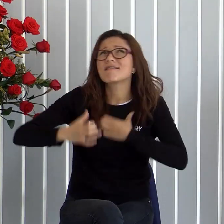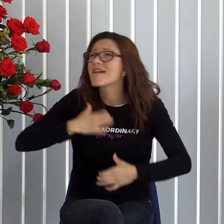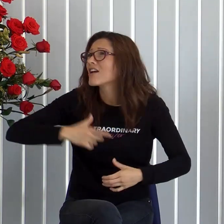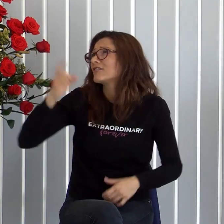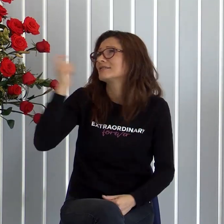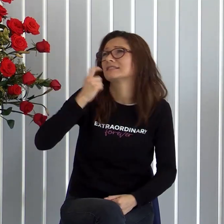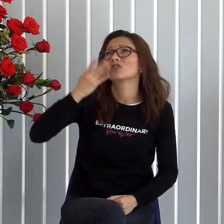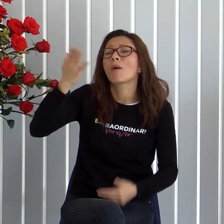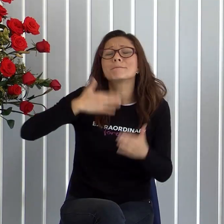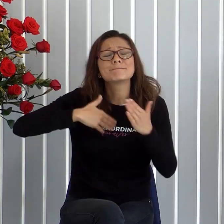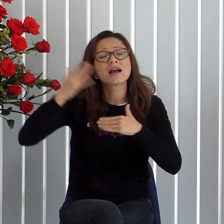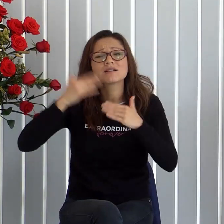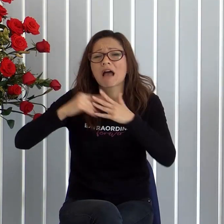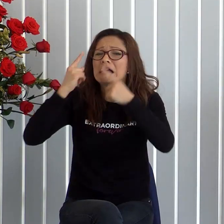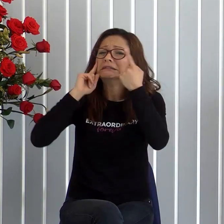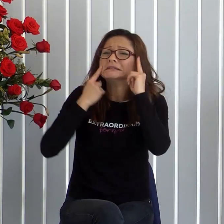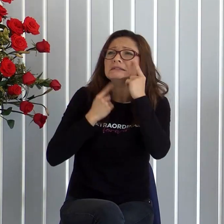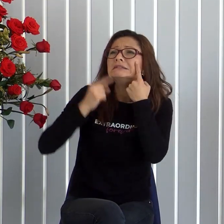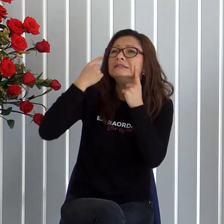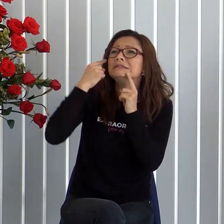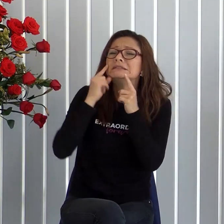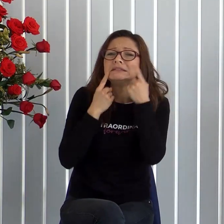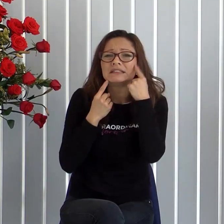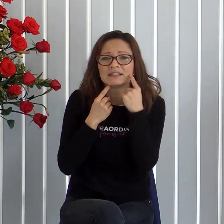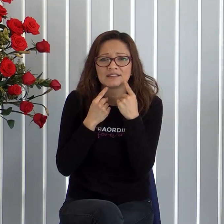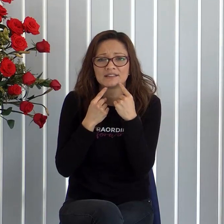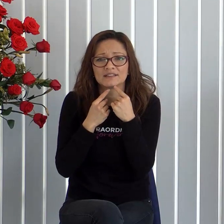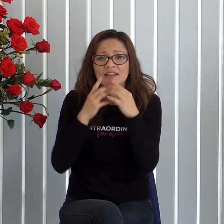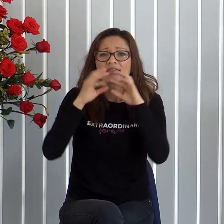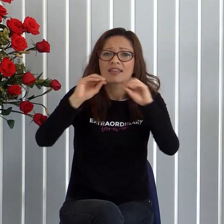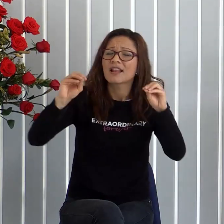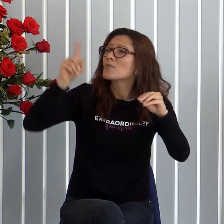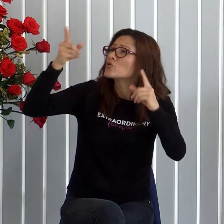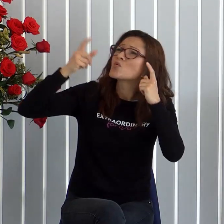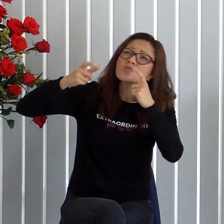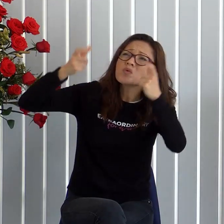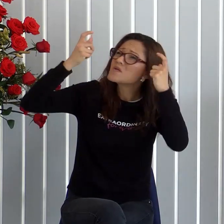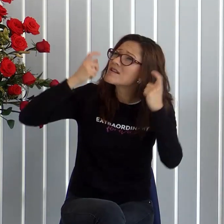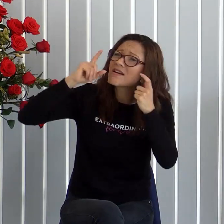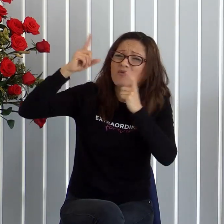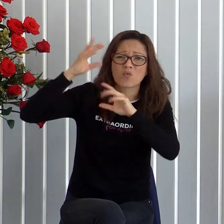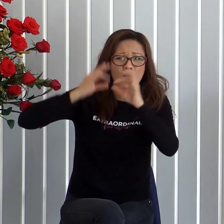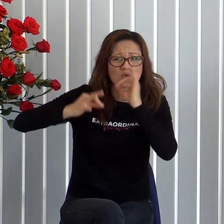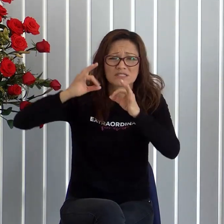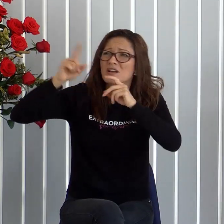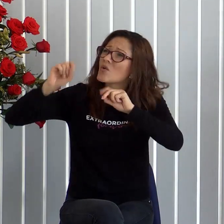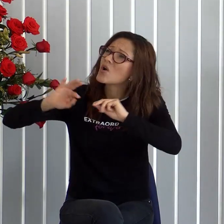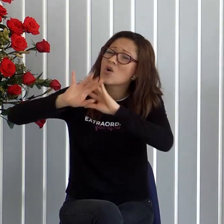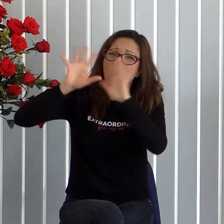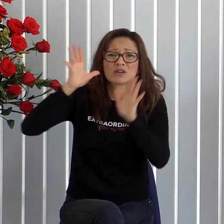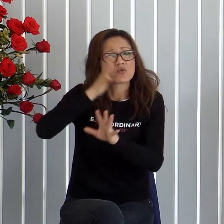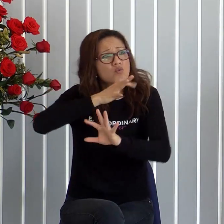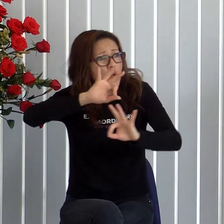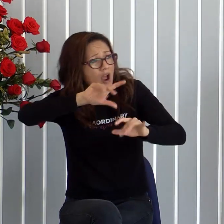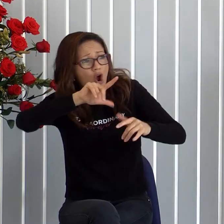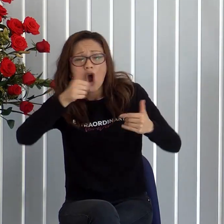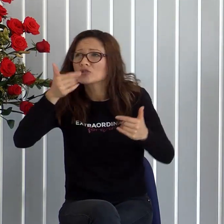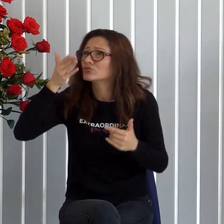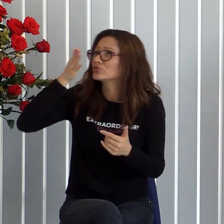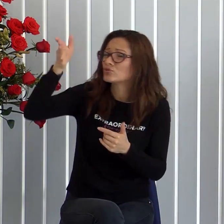te necesito más que a mi ser, lloramos como cocodrilos, declaramos que tú eres el Rey de justicia y de gloria, no hay otro como